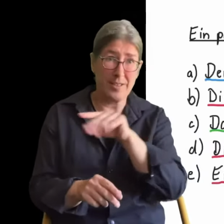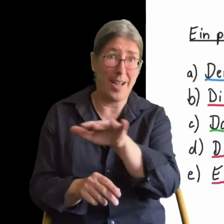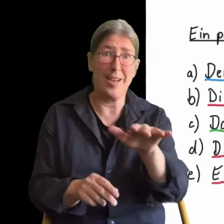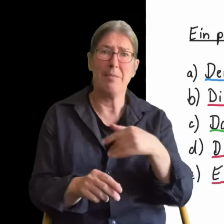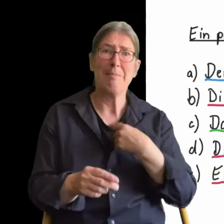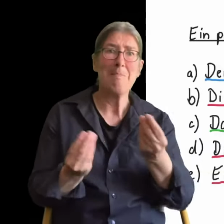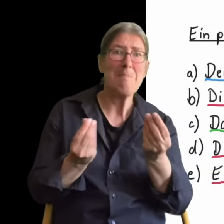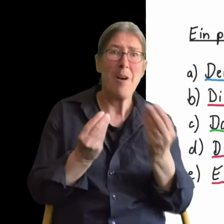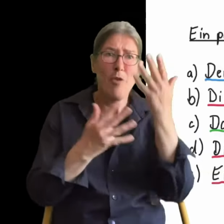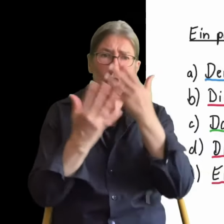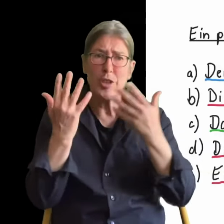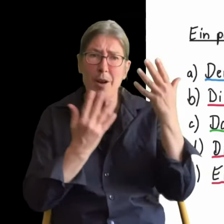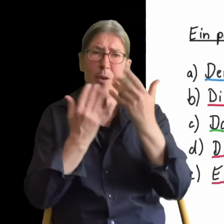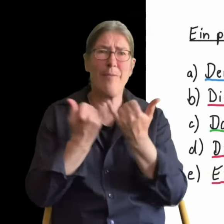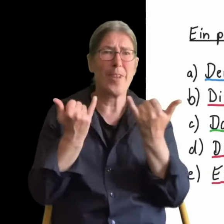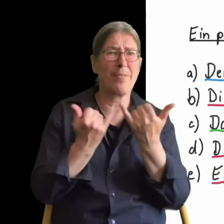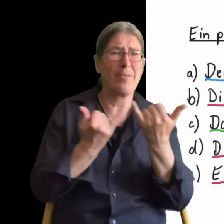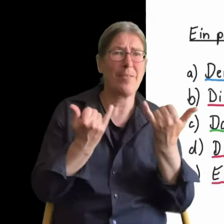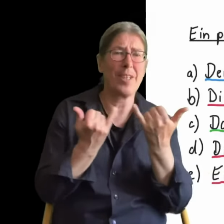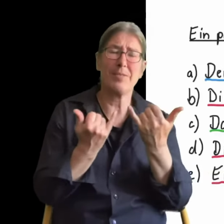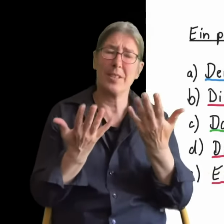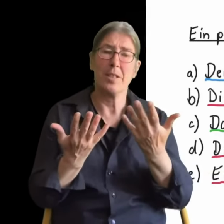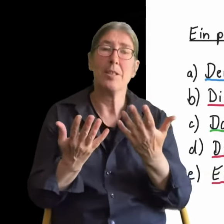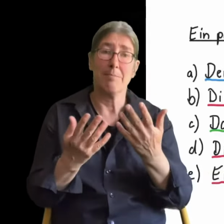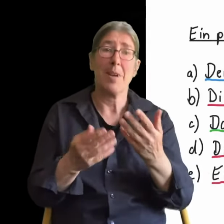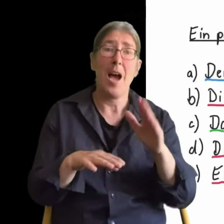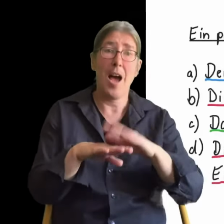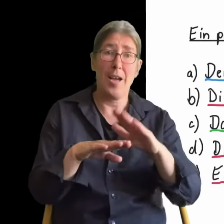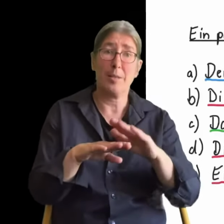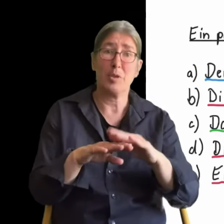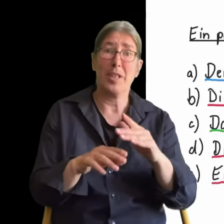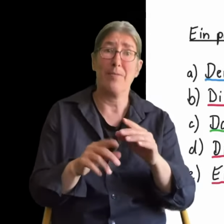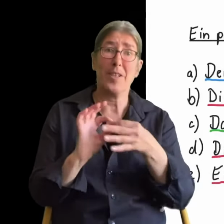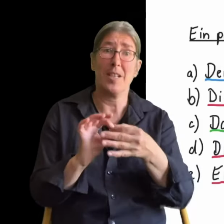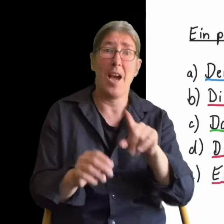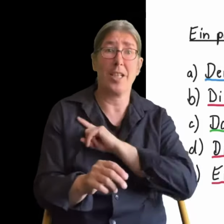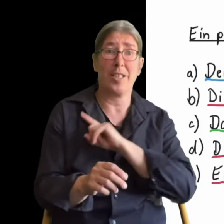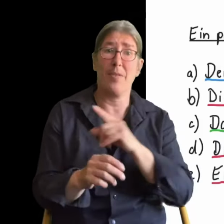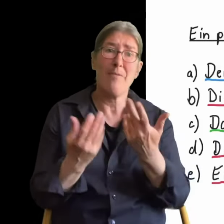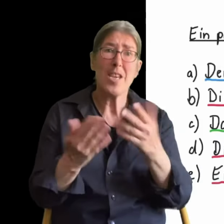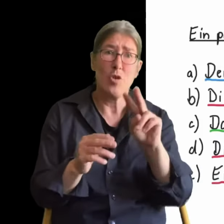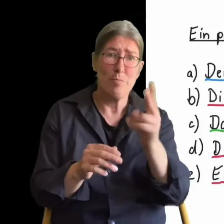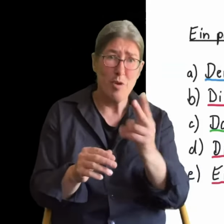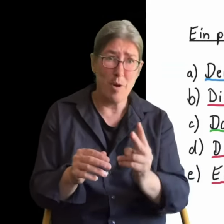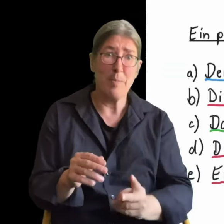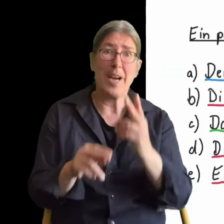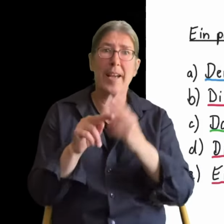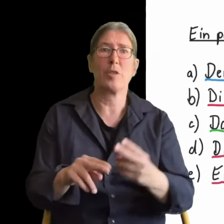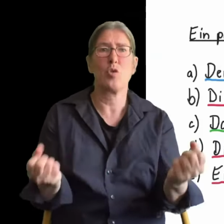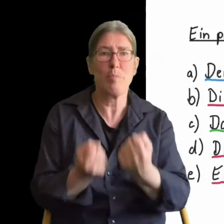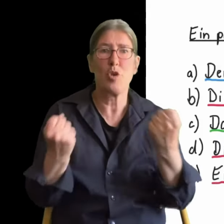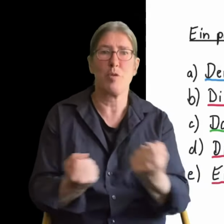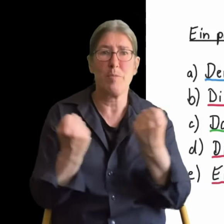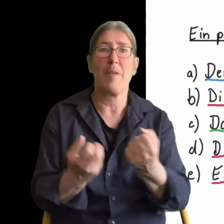hoffe, es hat euch Spaß gemacht und ihr kriegt so eine Ahnung davon, wie man diese attributiven Adjektive dekliniert. Der Rest ist